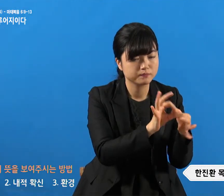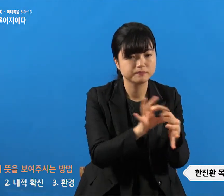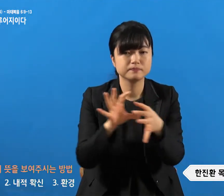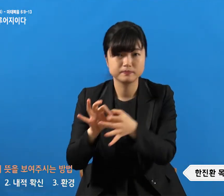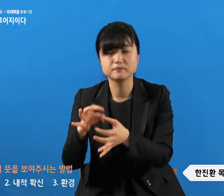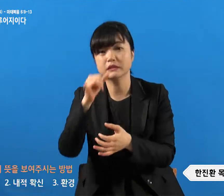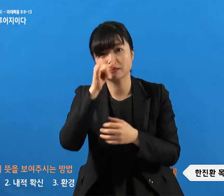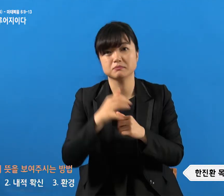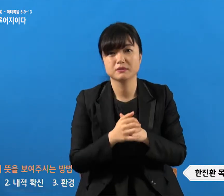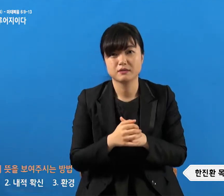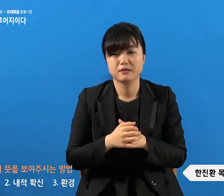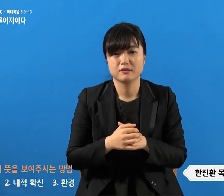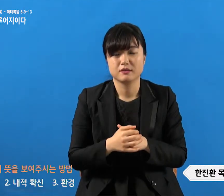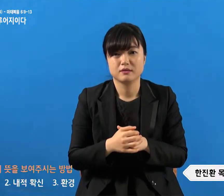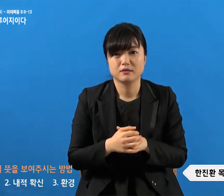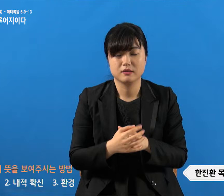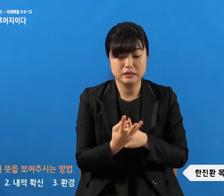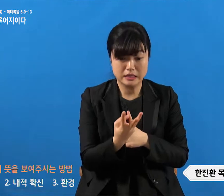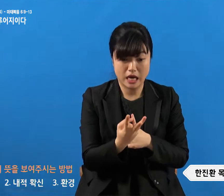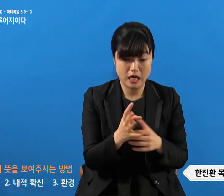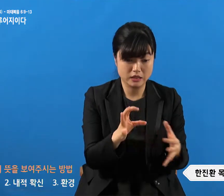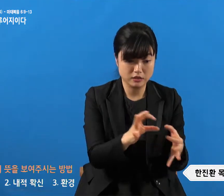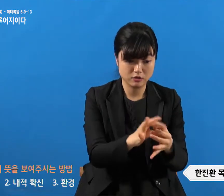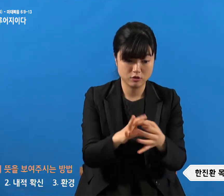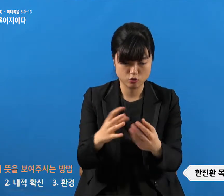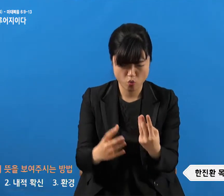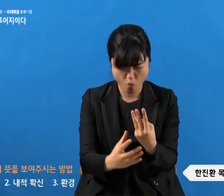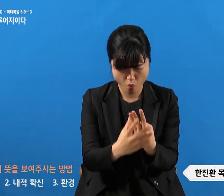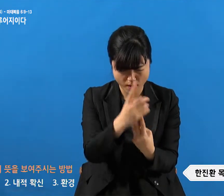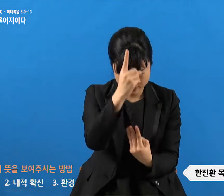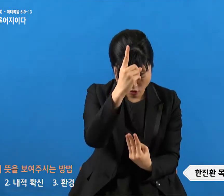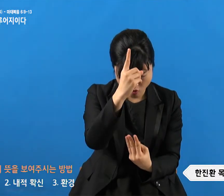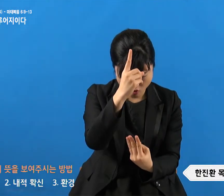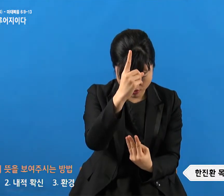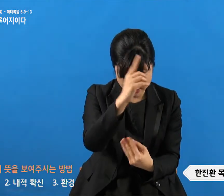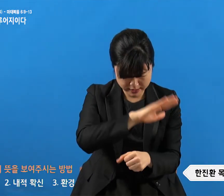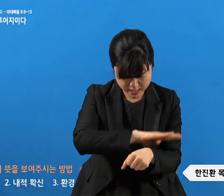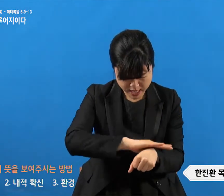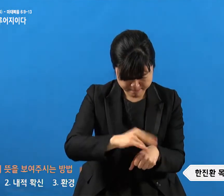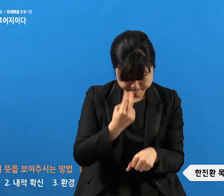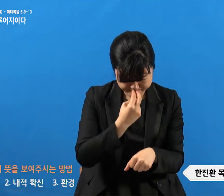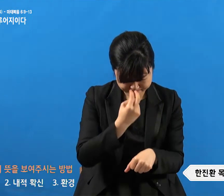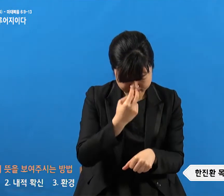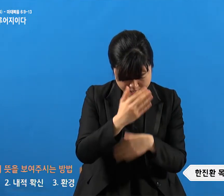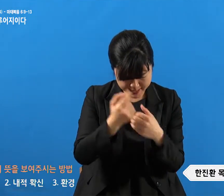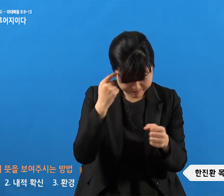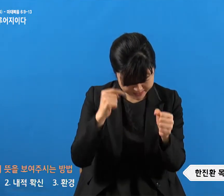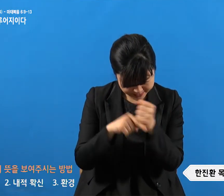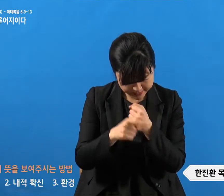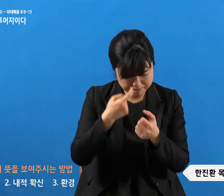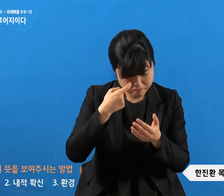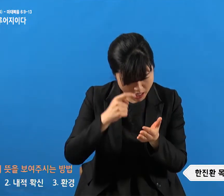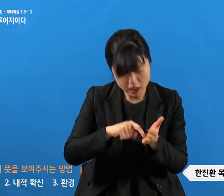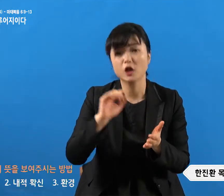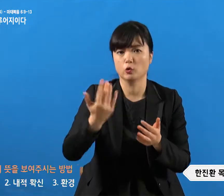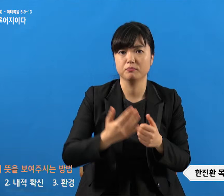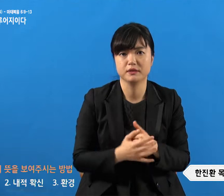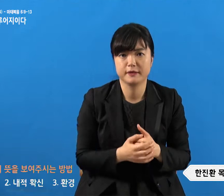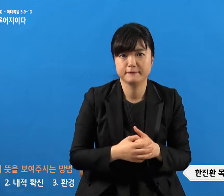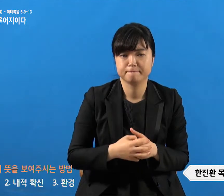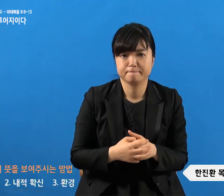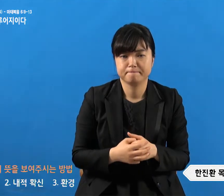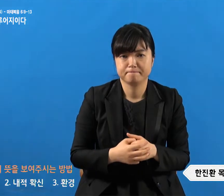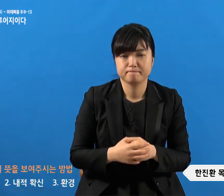사실입니다. 세 가지 방편을 종합적으로 잘 검토해서 하나님의 뜻을 찾아야 된다는